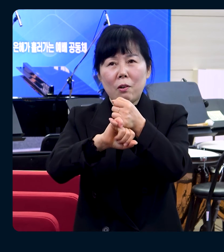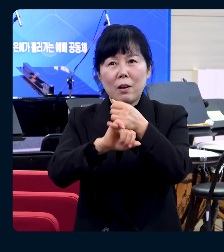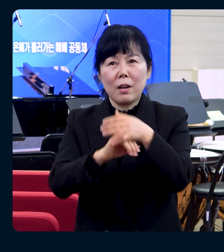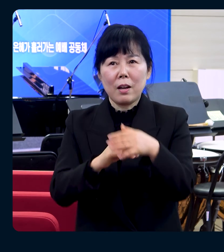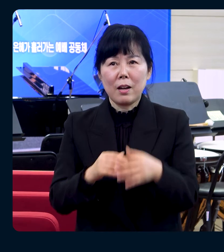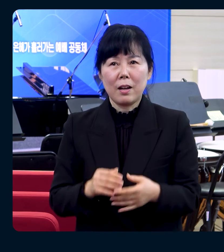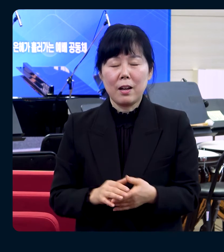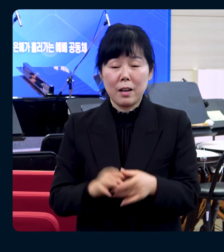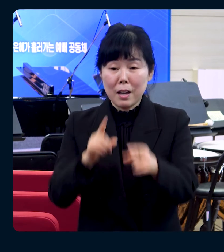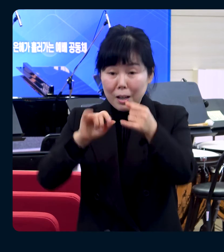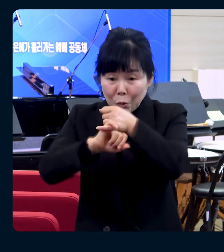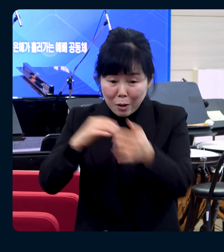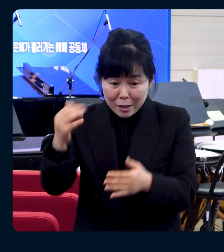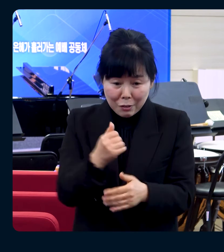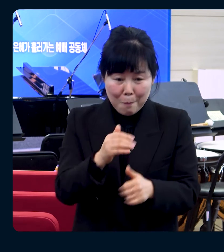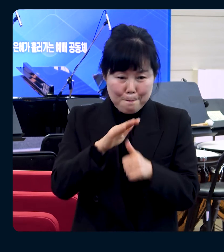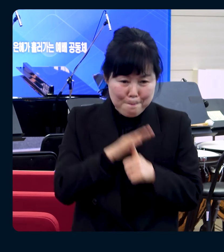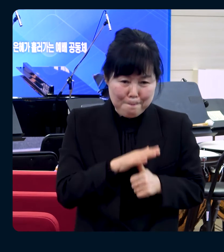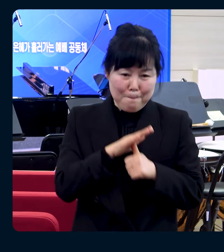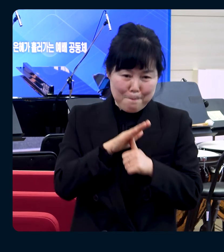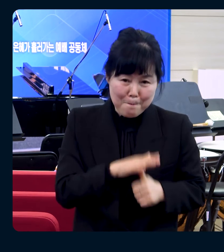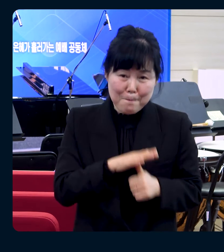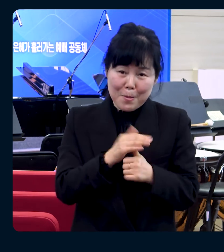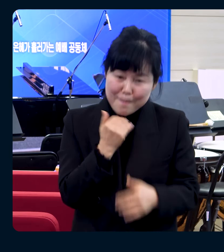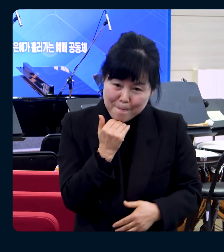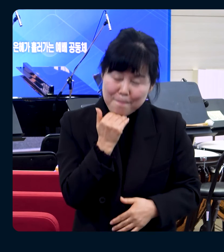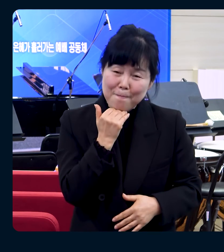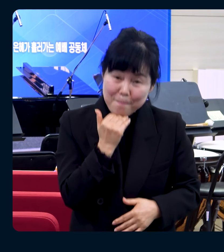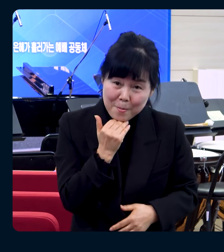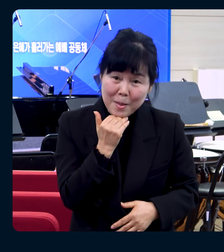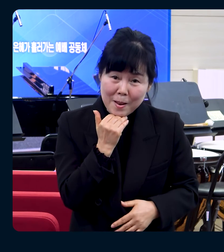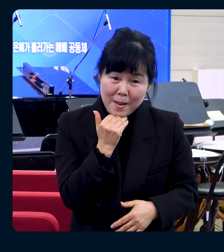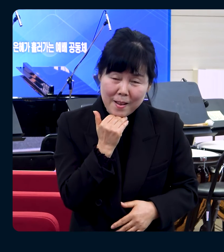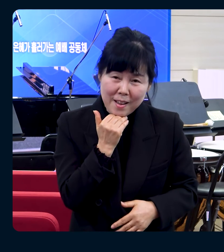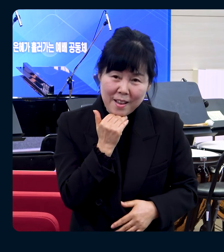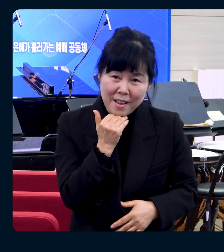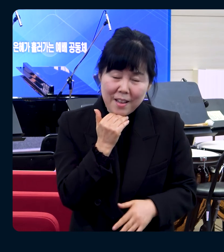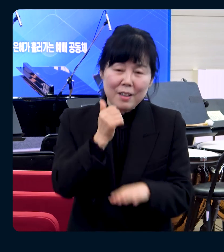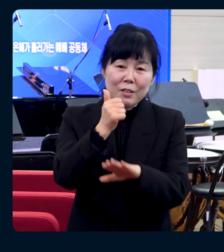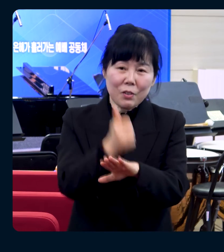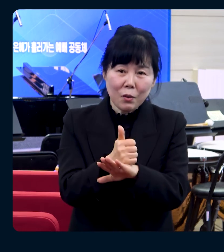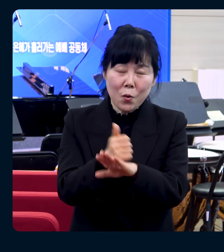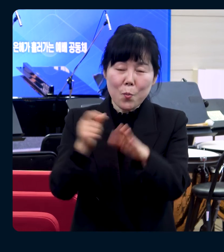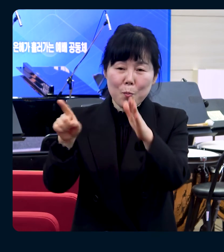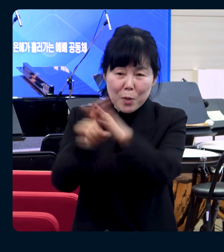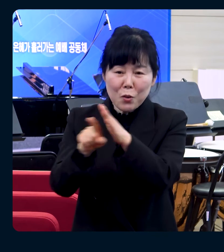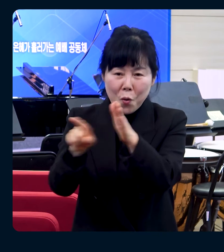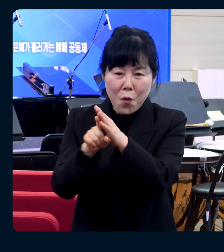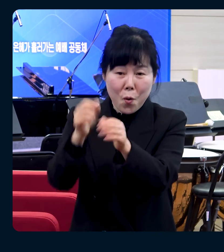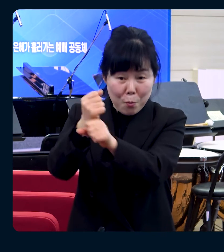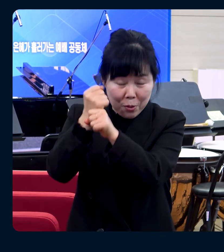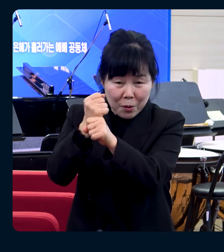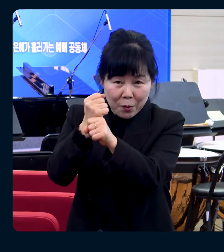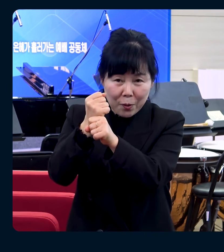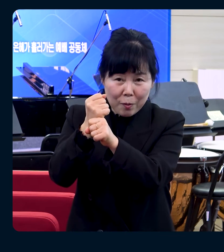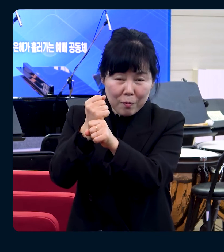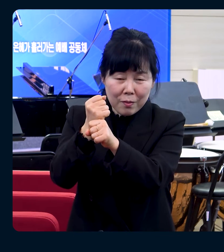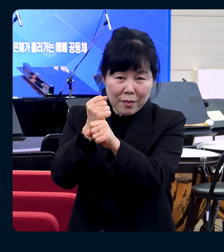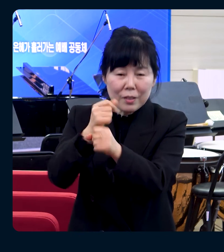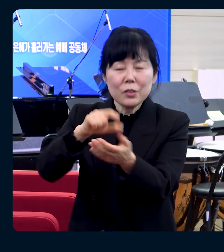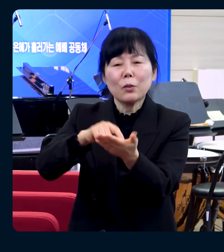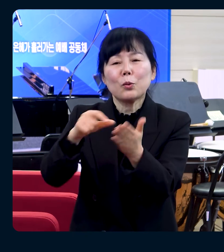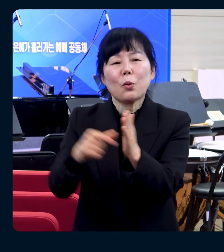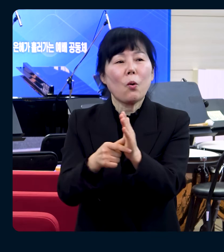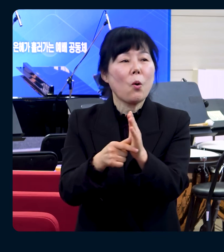약속이에요. 견딘 것만큼, 참은 것만큼, 기다린 것만큼, 신뢰한